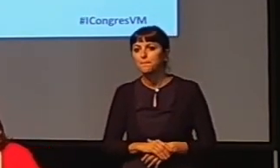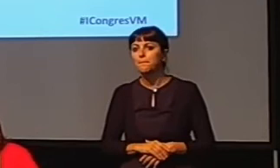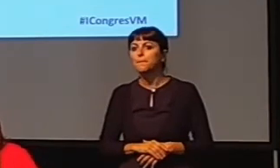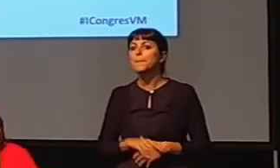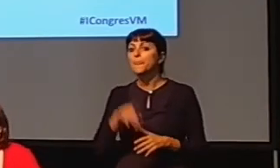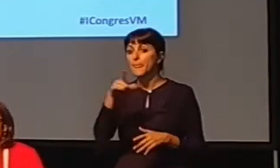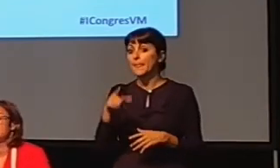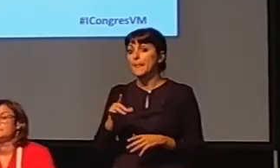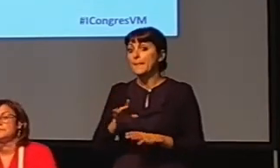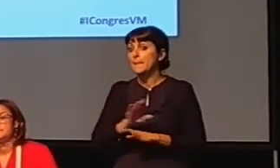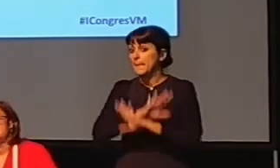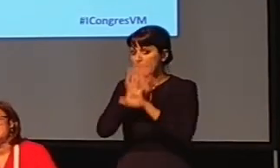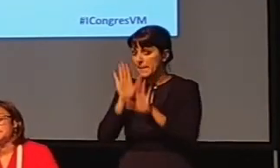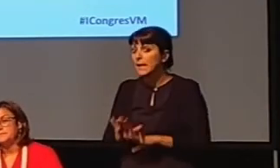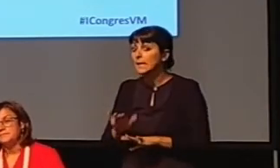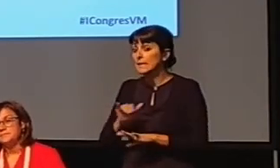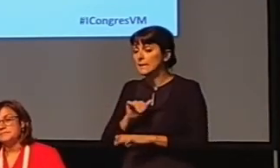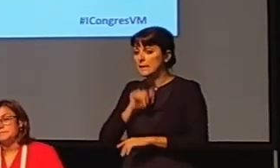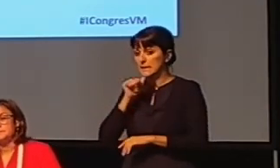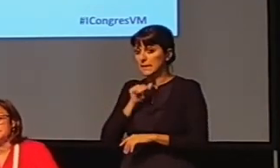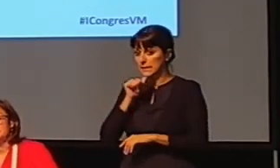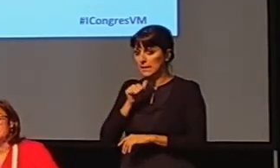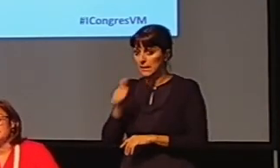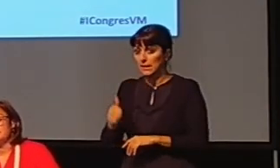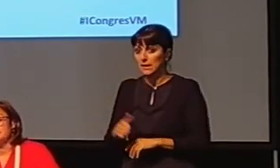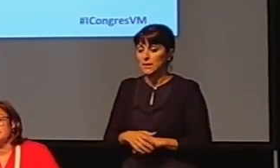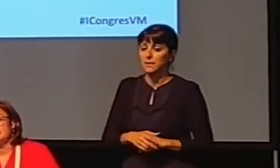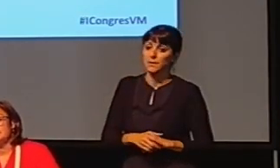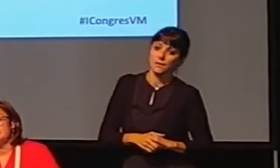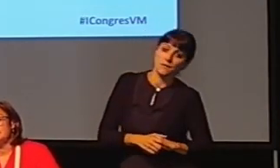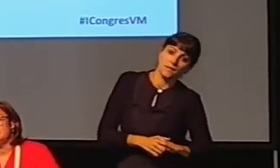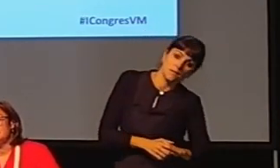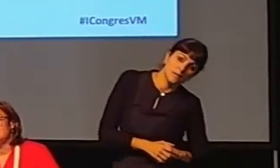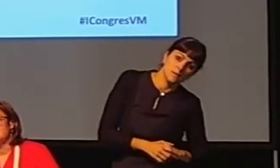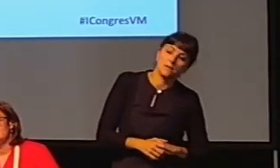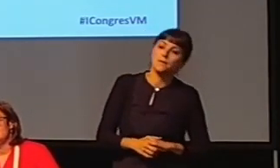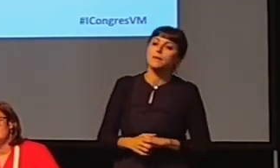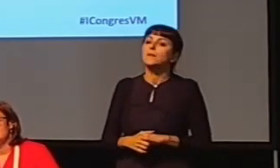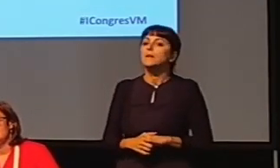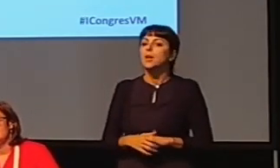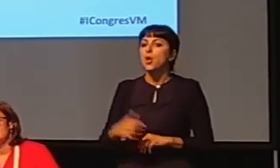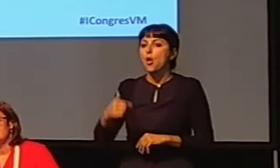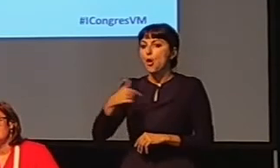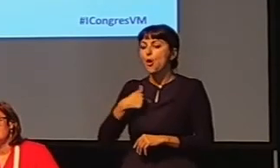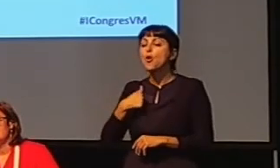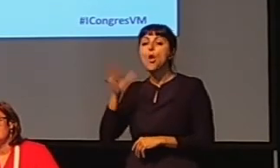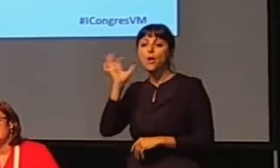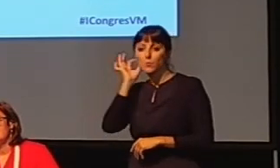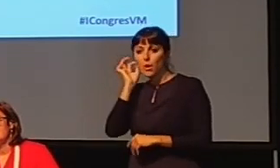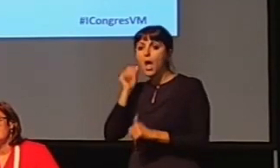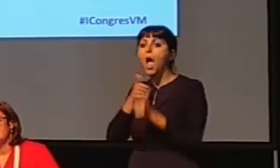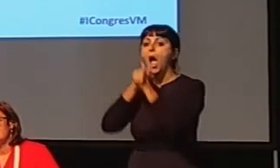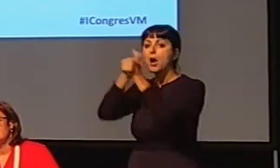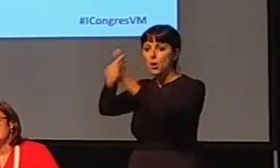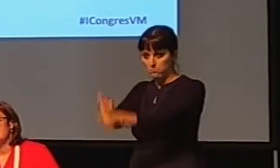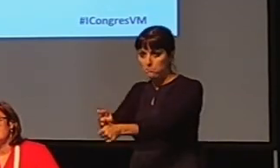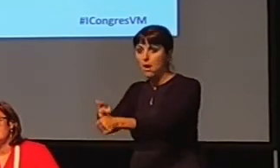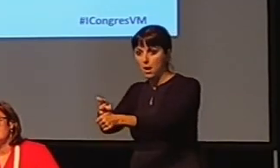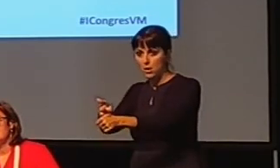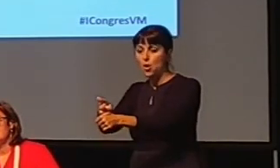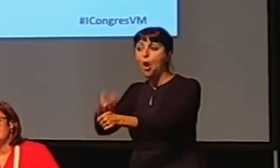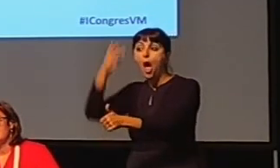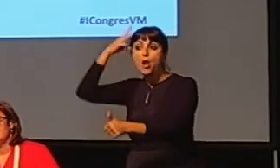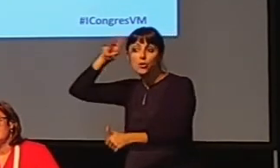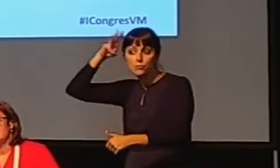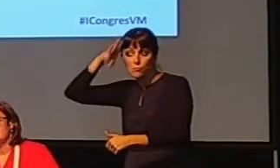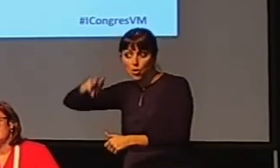Bueno, y para acabar, bueno, para articular lo todo, hablar con los Mossos, que yo cuando acompaño a las mujeres a denunciar ni me dejan entrar con ellas,